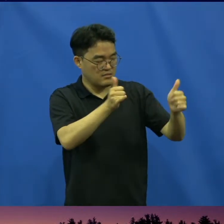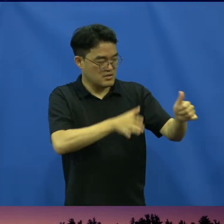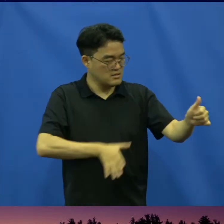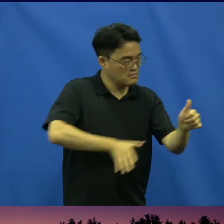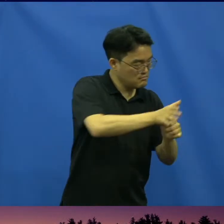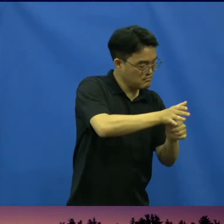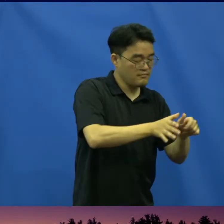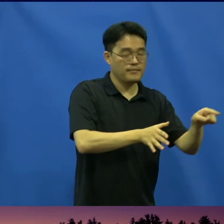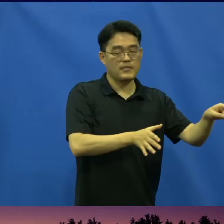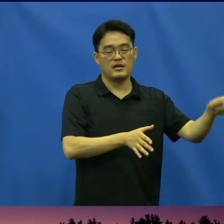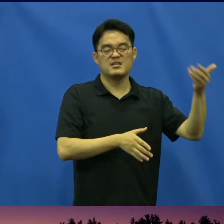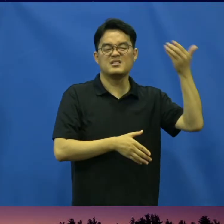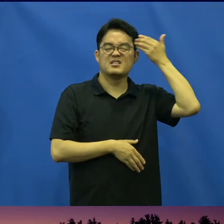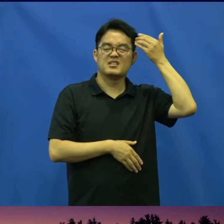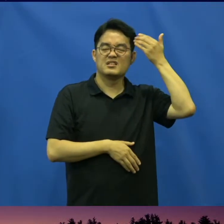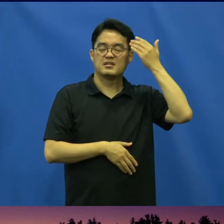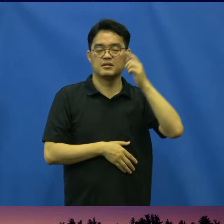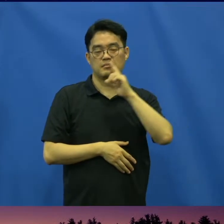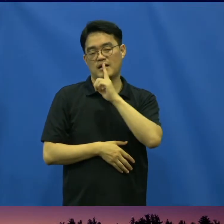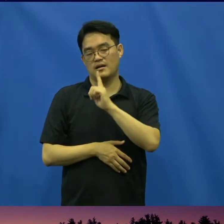영이에요. 역사를 하는 것.